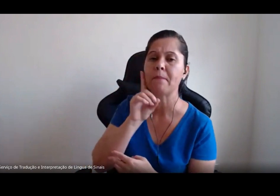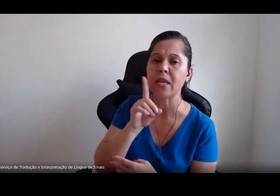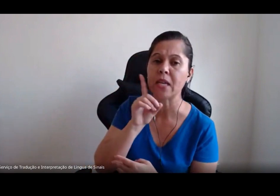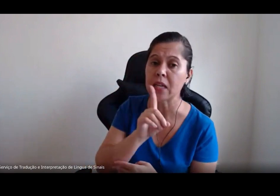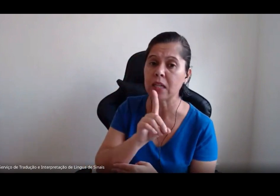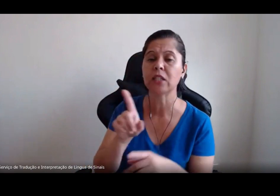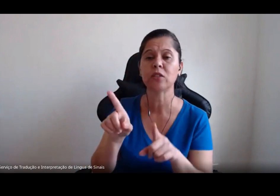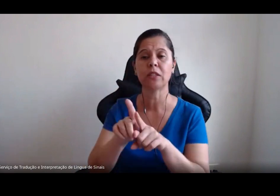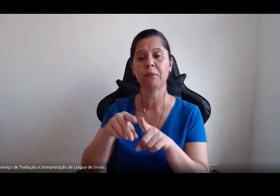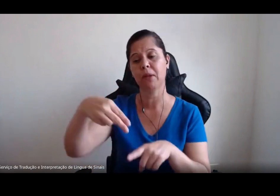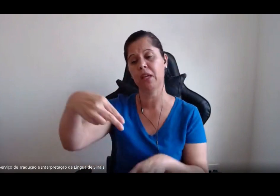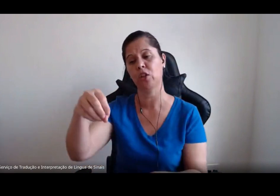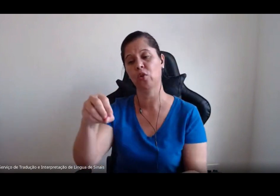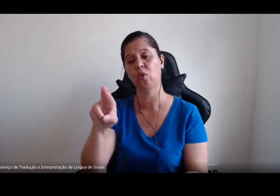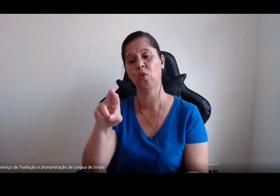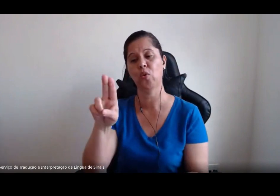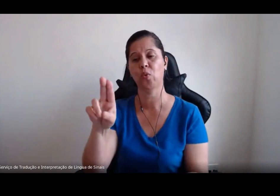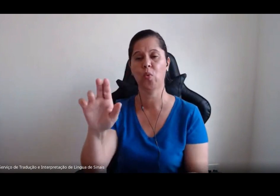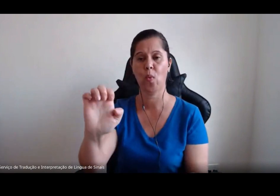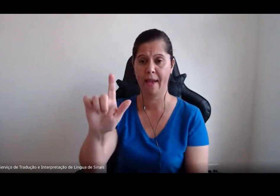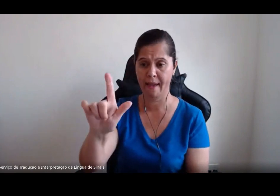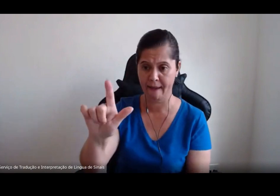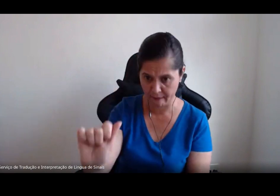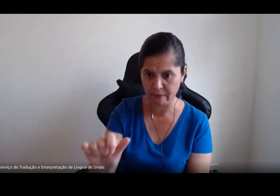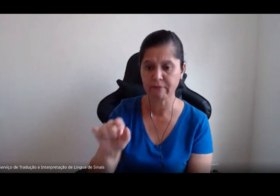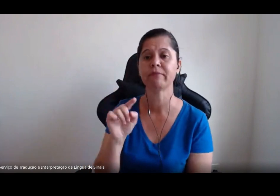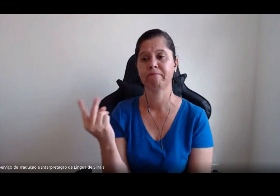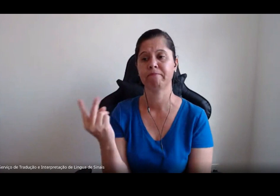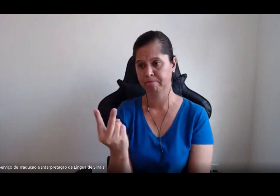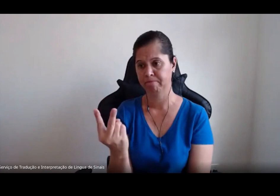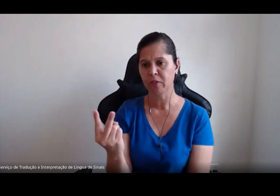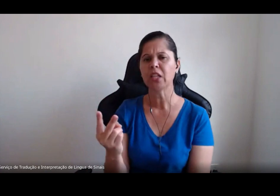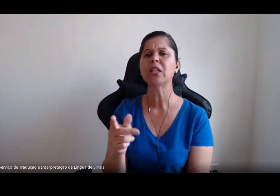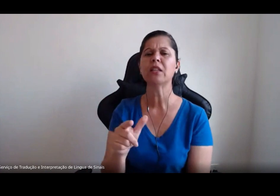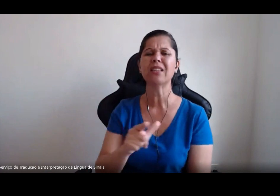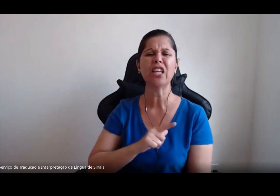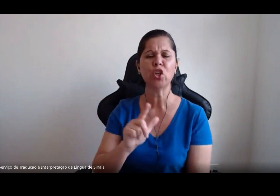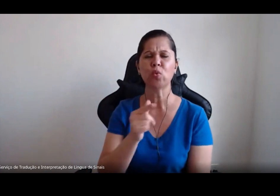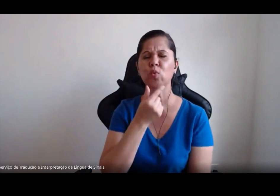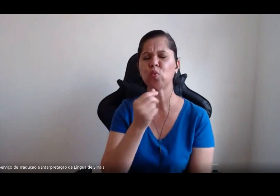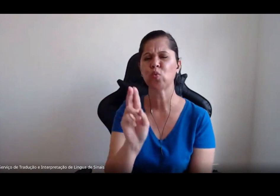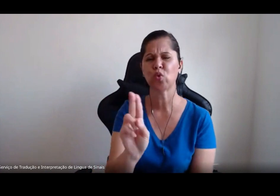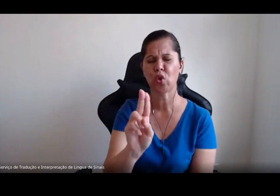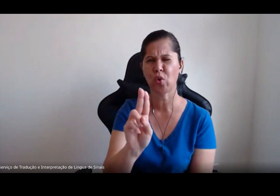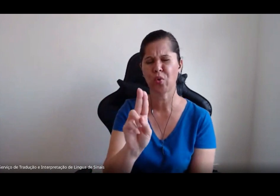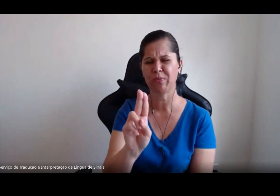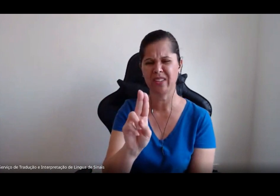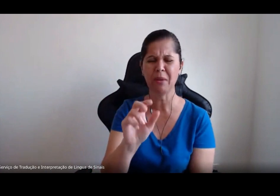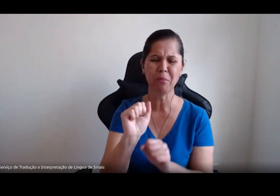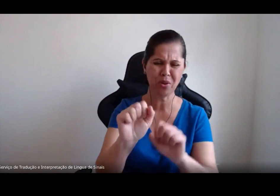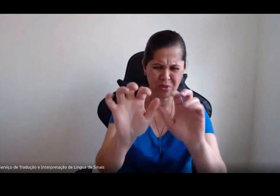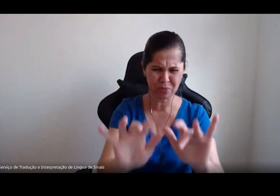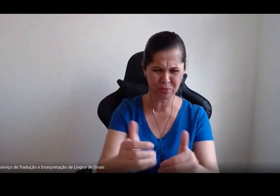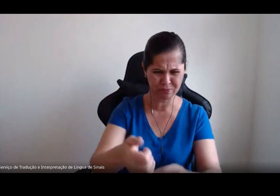norueguês-americano, Einar Haugen, Quem conhece o nome dele quiser escrever aqui no chat,